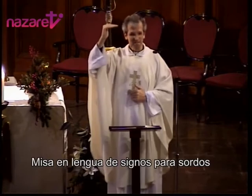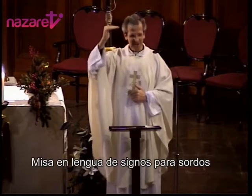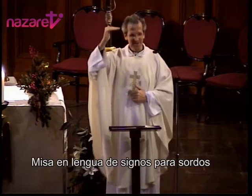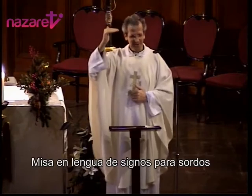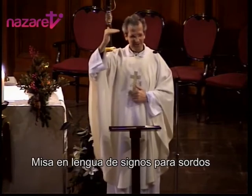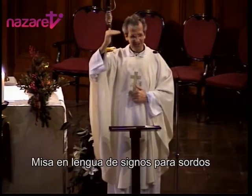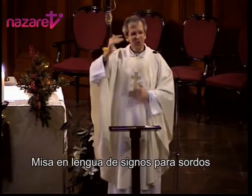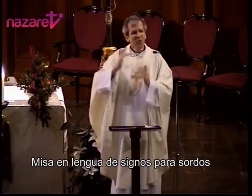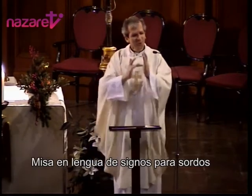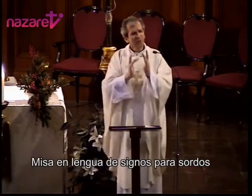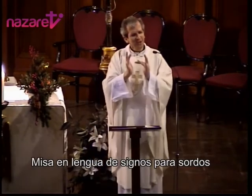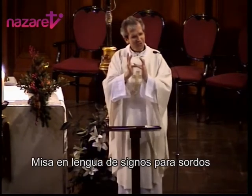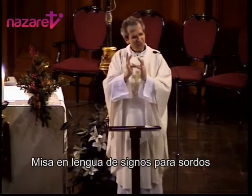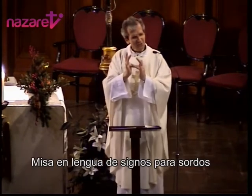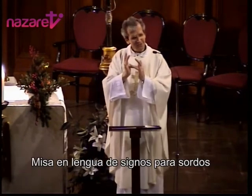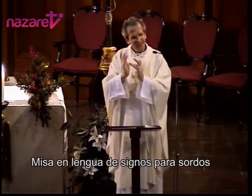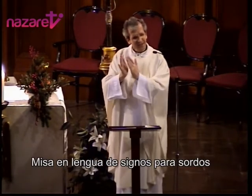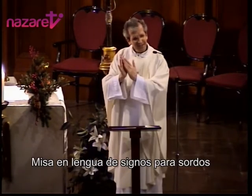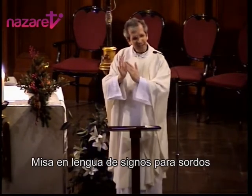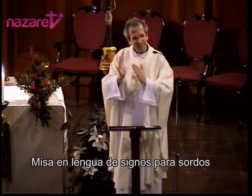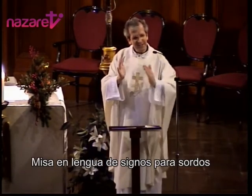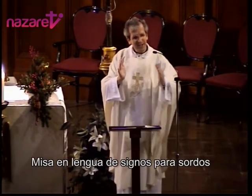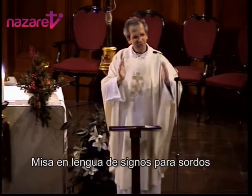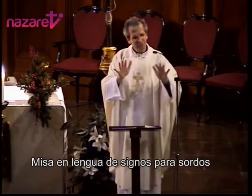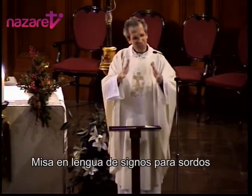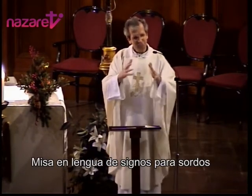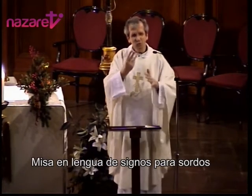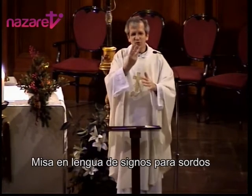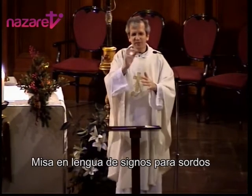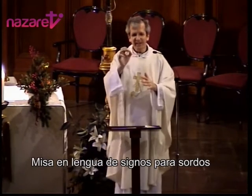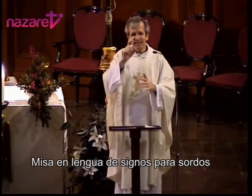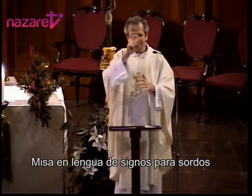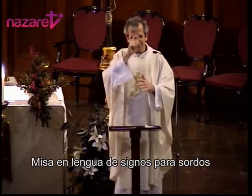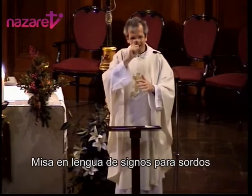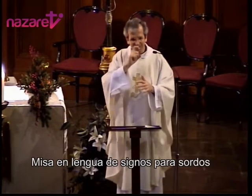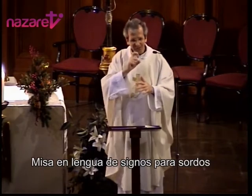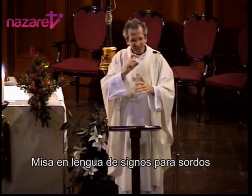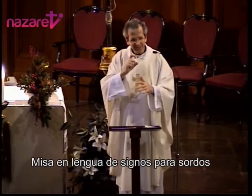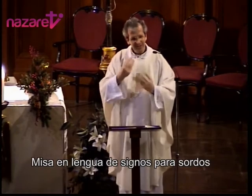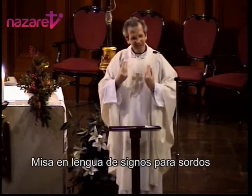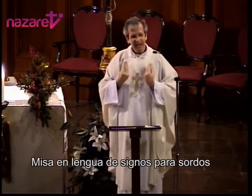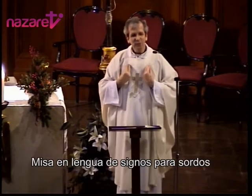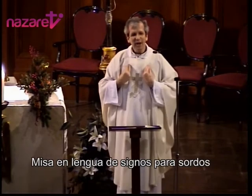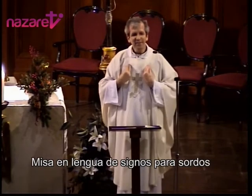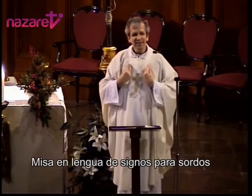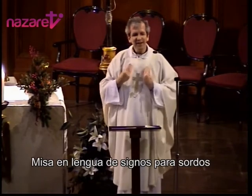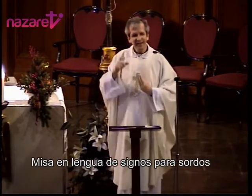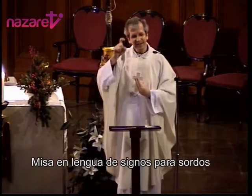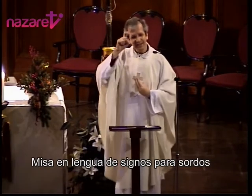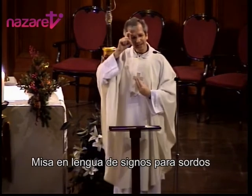mayor, un Jesús que ha pasado unos 30 años en una vida que se